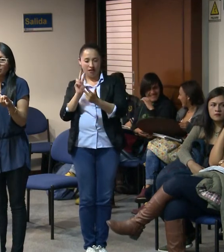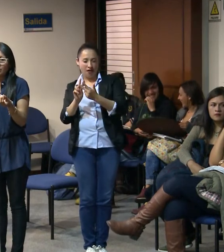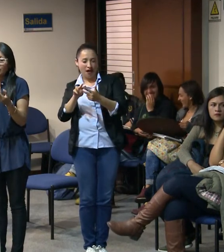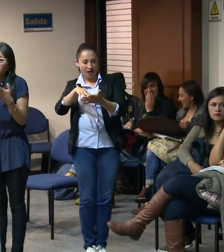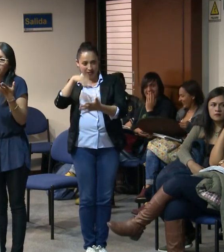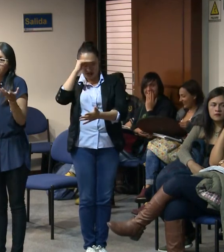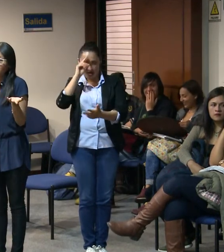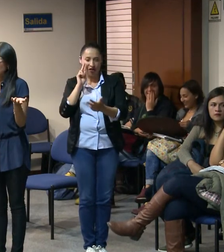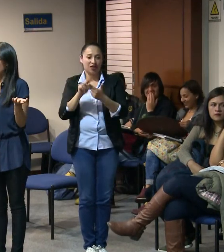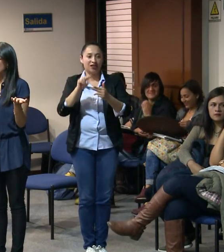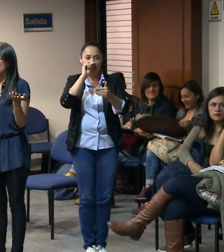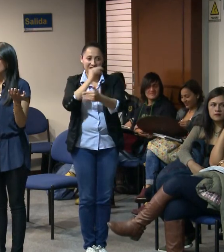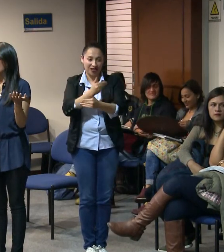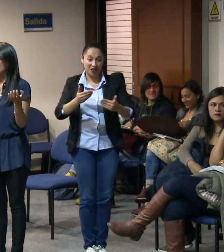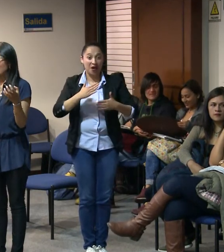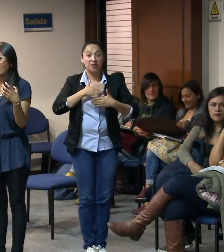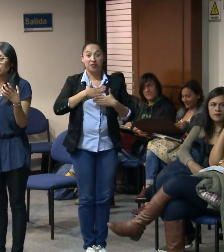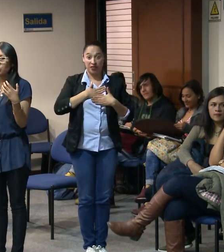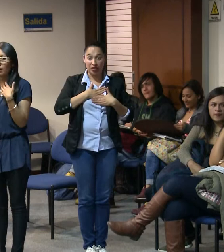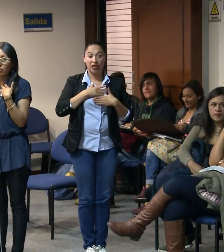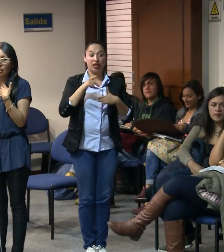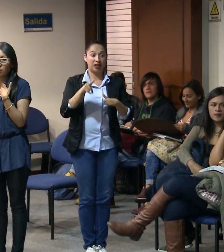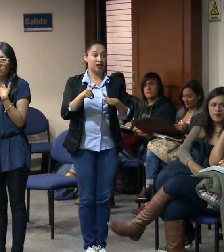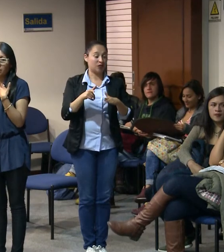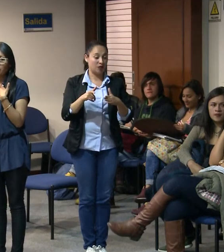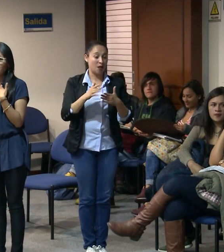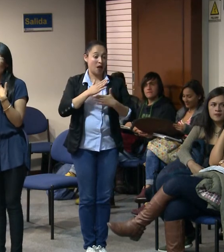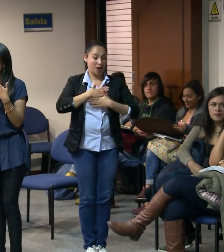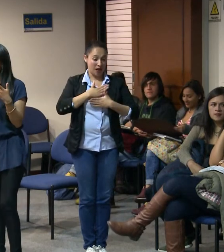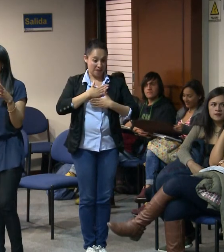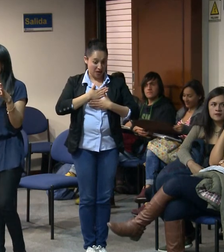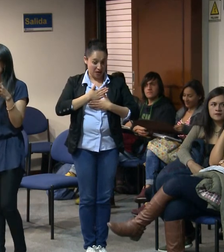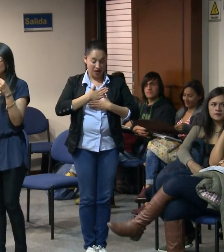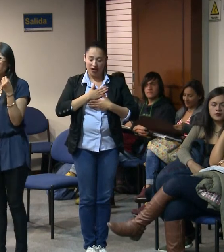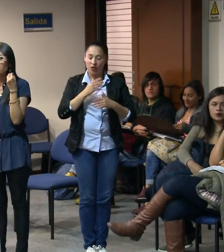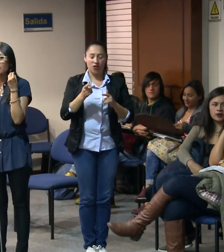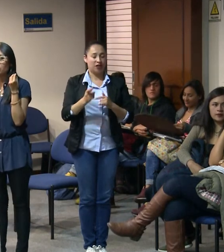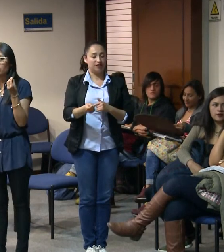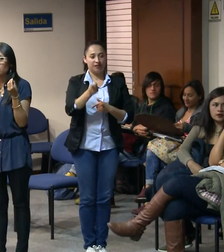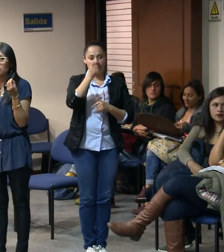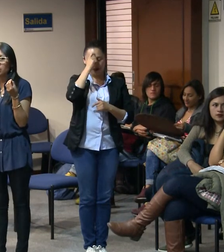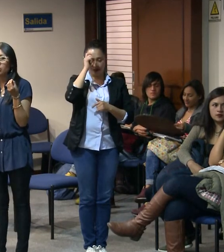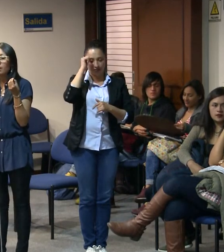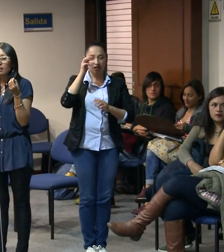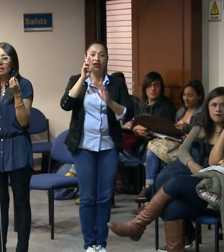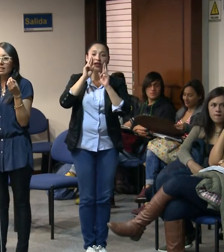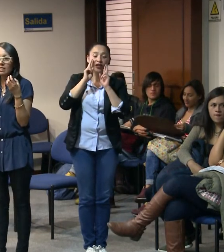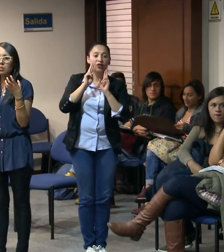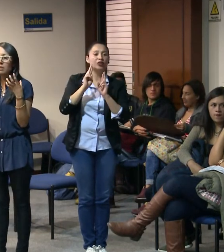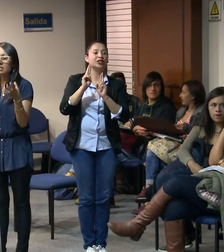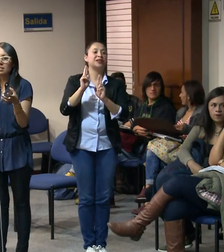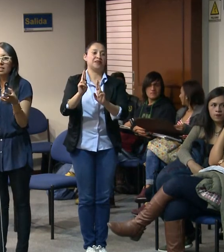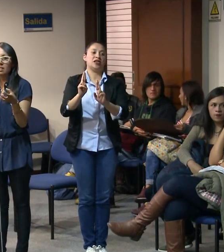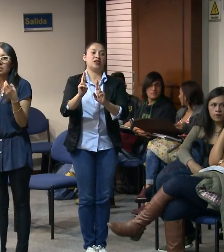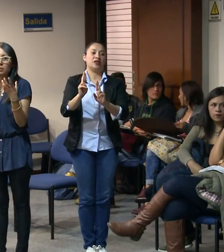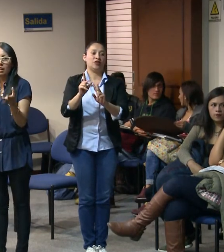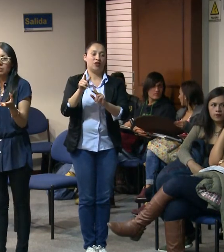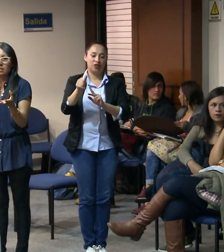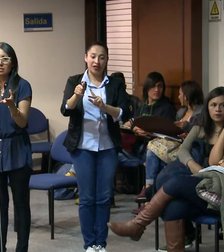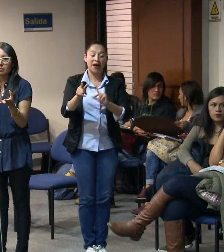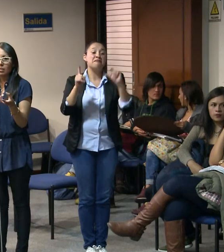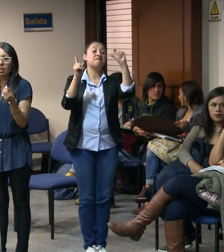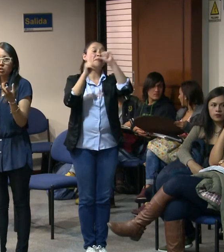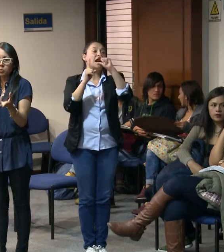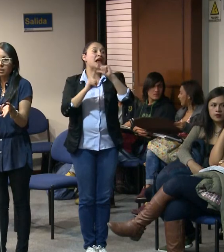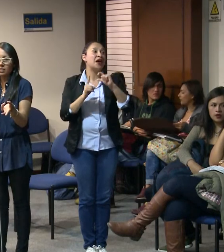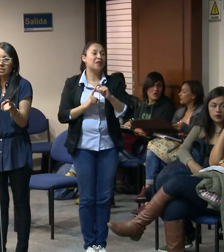niño, pues no sé, a mí me parece que eso fue lo que a mí más me marcó, fue como el reconocimiento que hay que hacer más allá de las